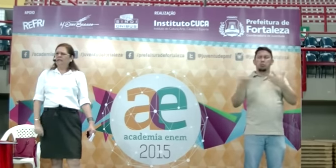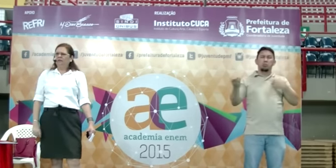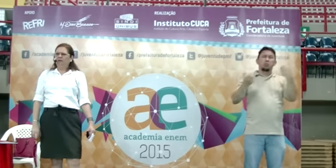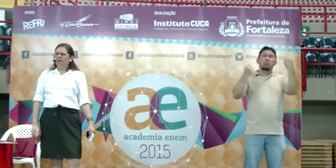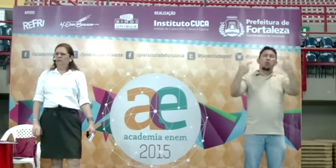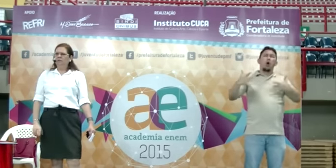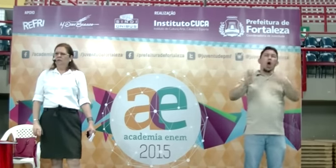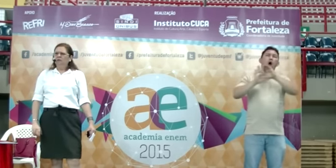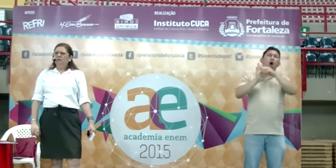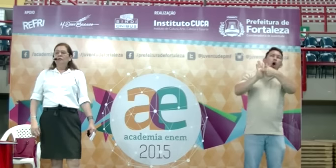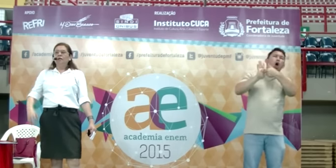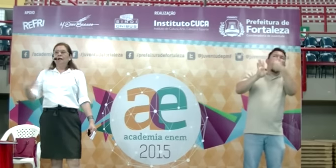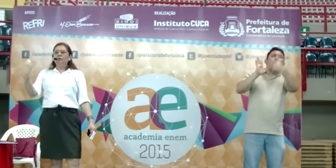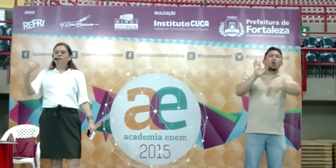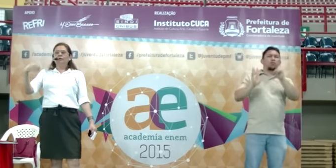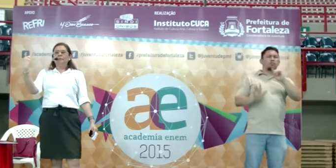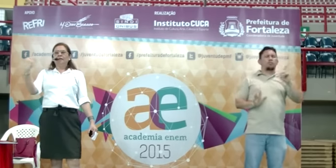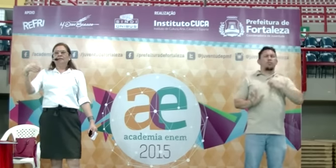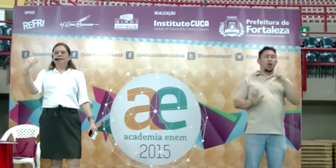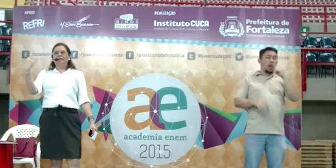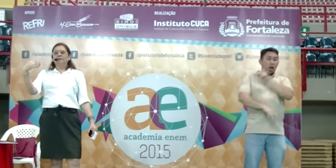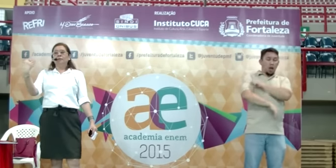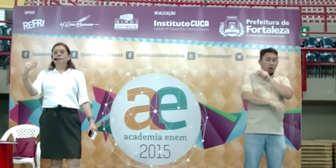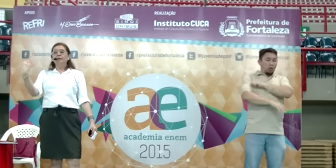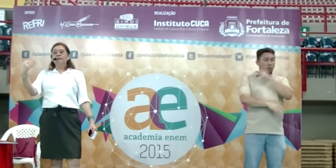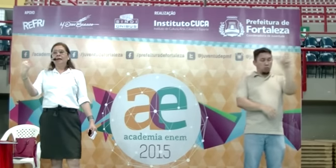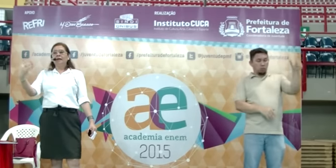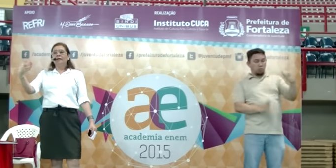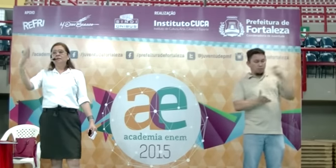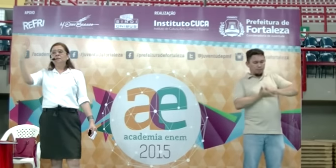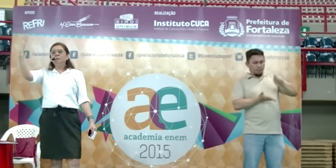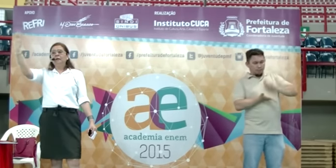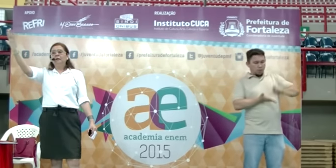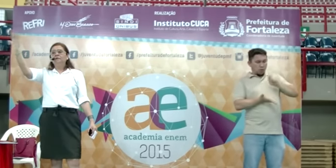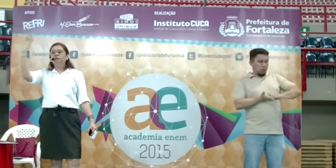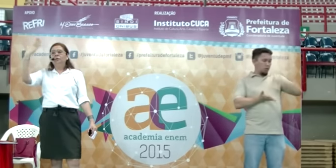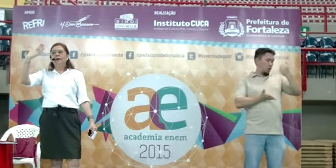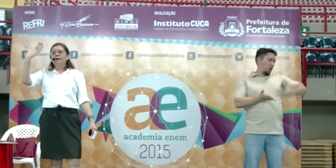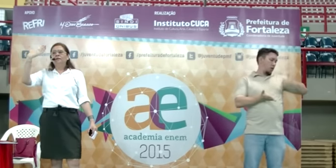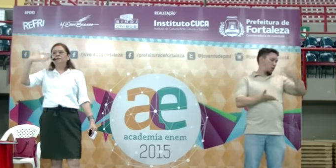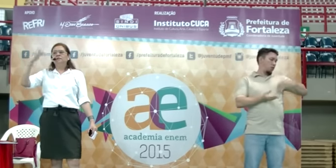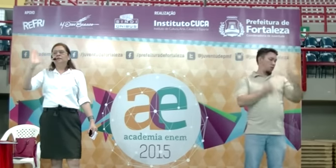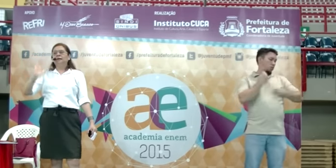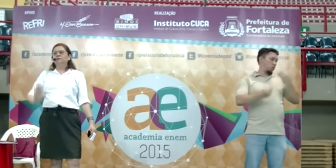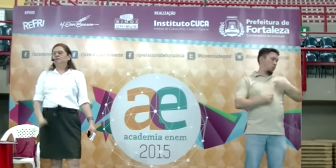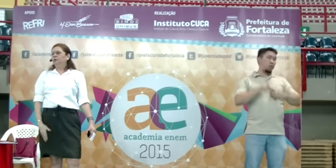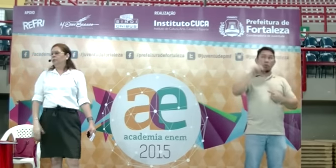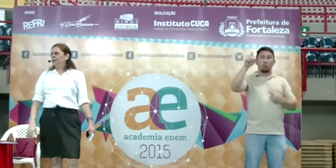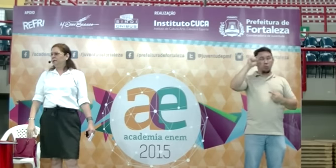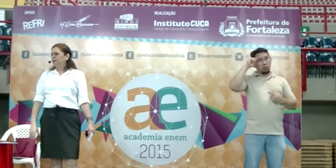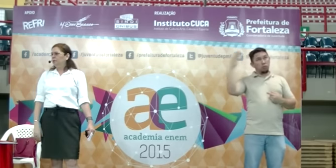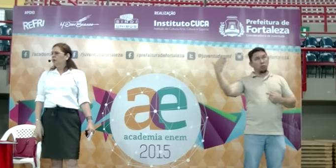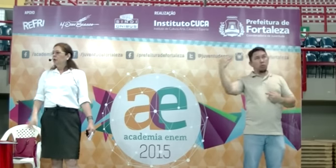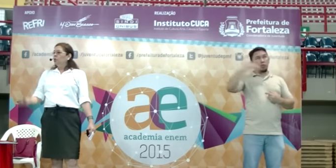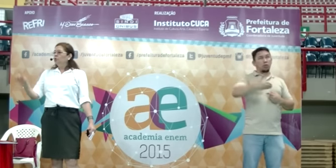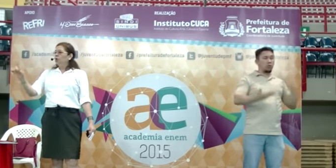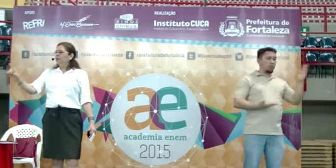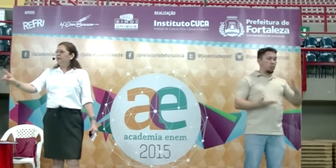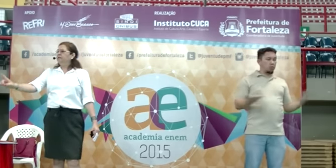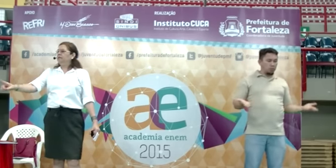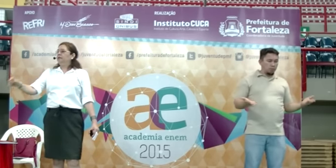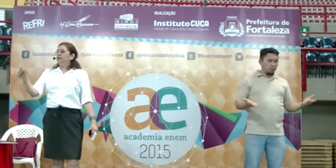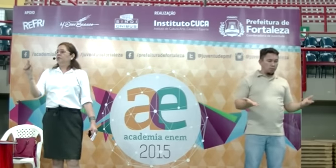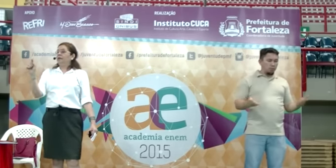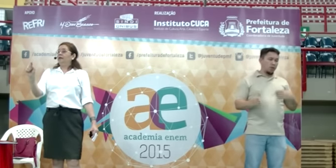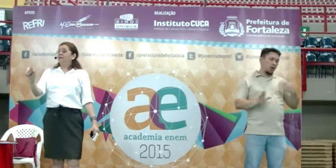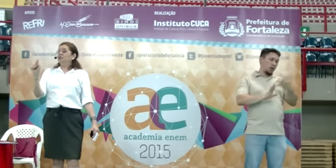de explicação, não. Tem aluno que passa a redação inteira explicando como era que os escravos vinham para o Brasil. O